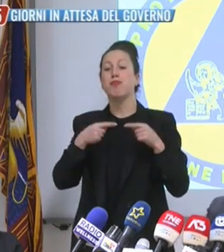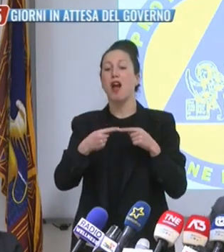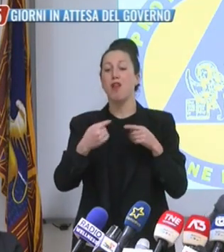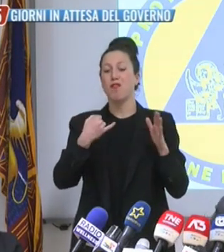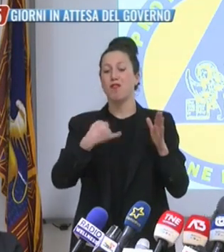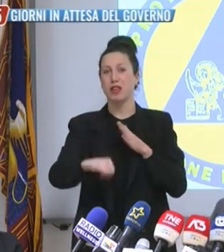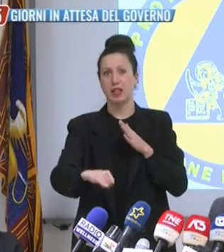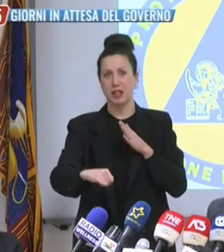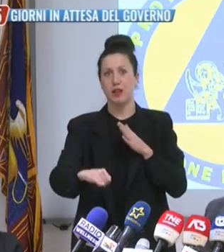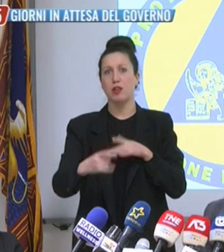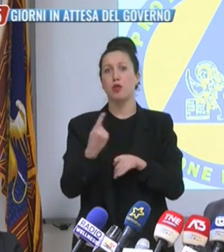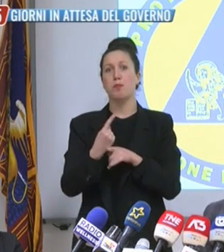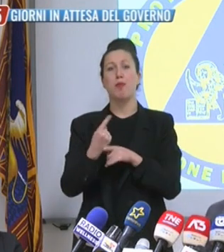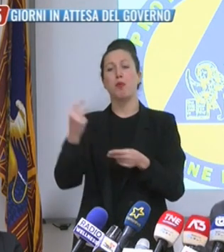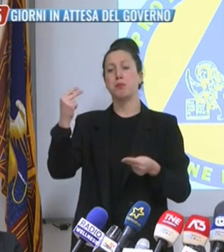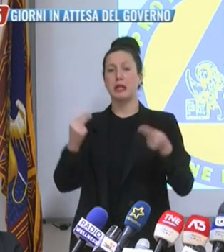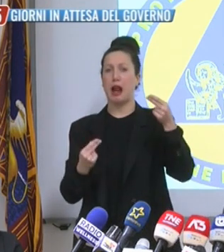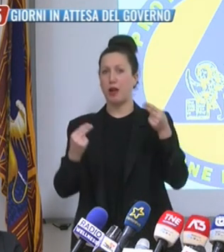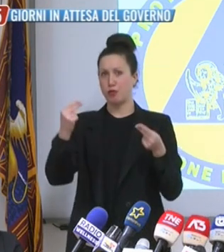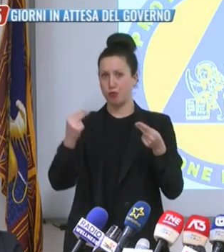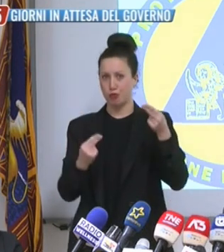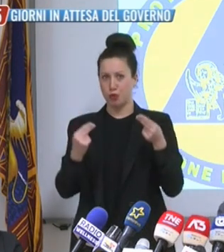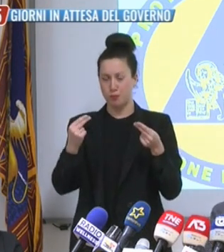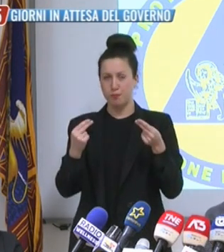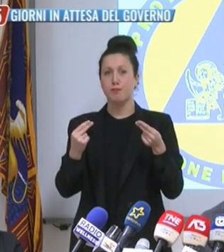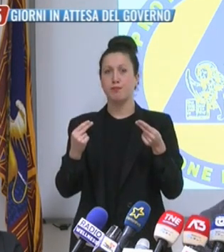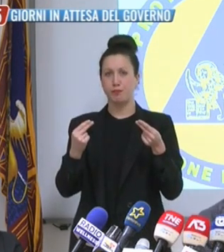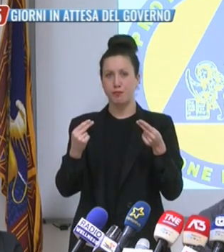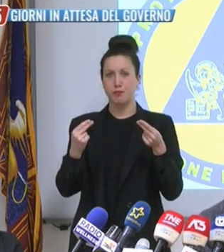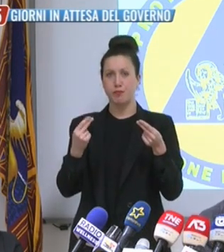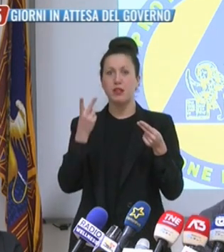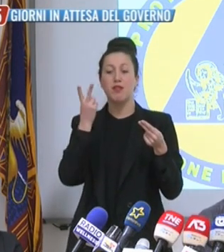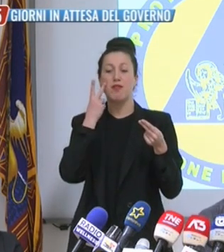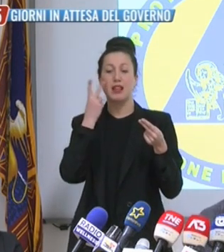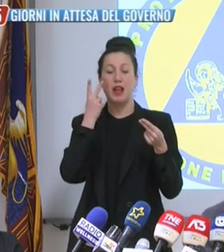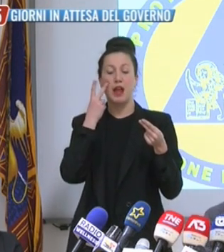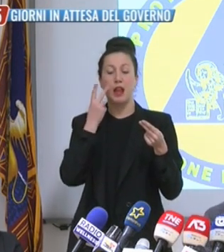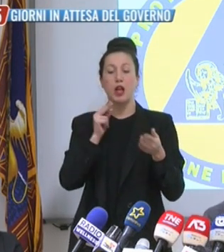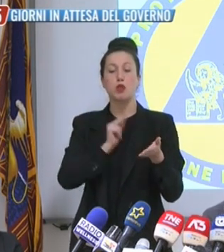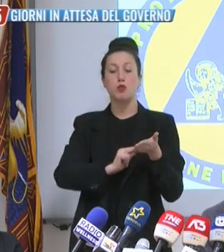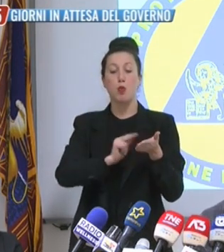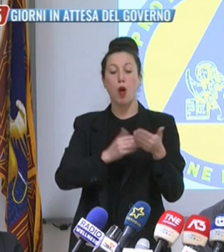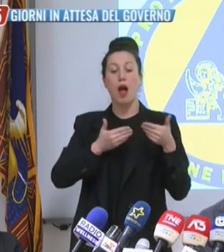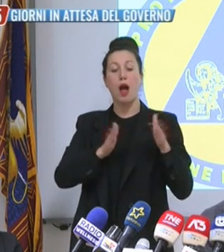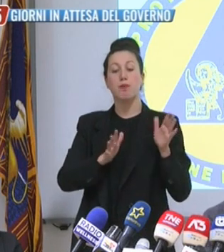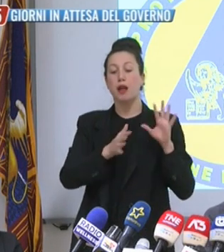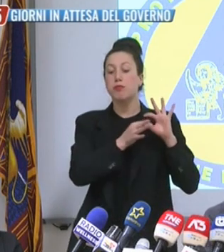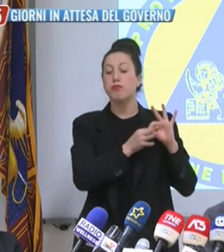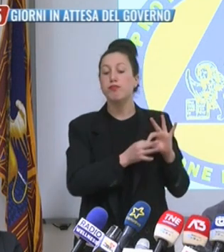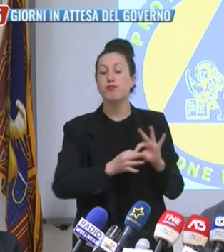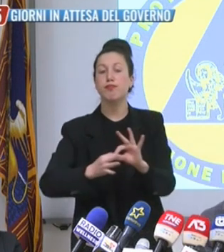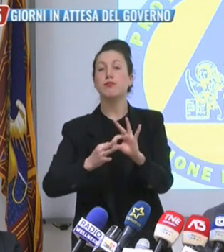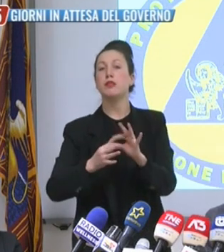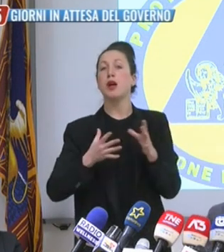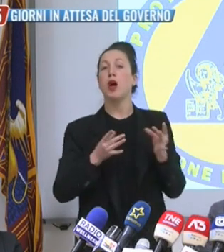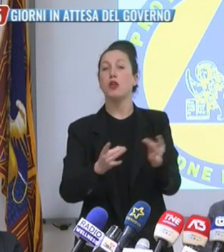sarà inclemente nel bene o nel male. Sapremo quanto avrà prodotto l'assembramento scolastico, quanto avrà prodotto l'assembramento sociale in